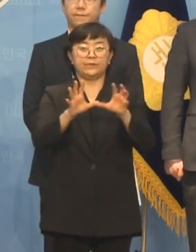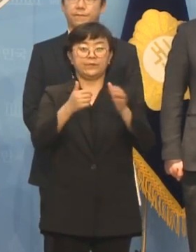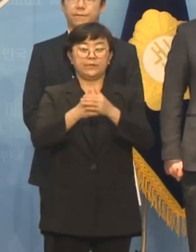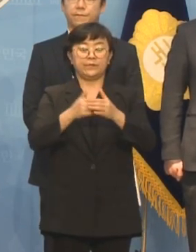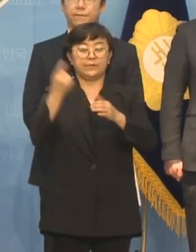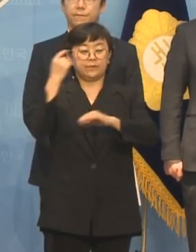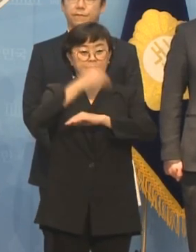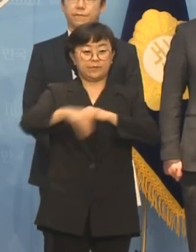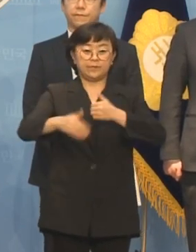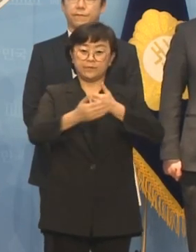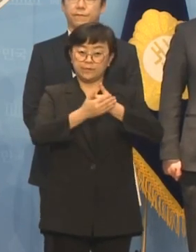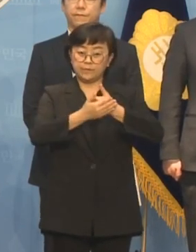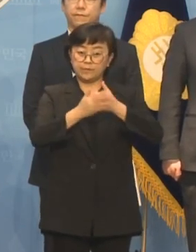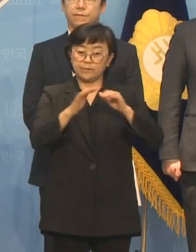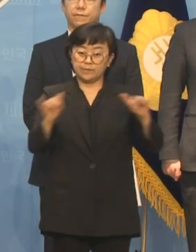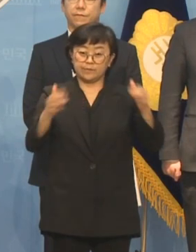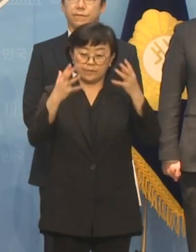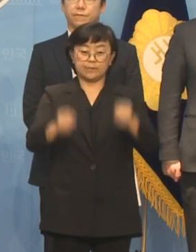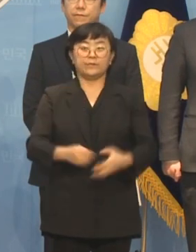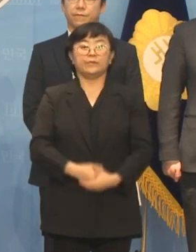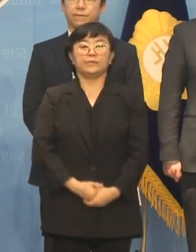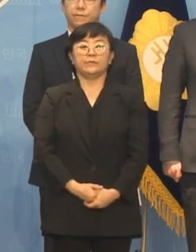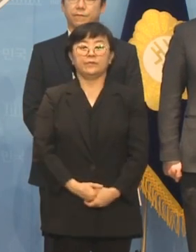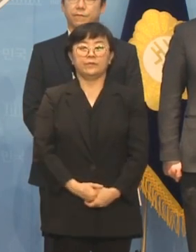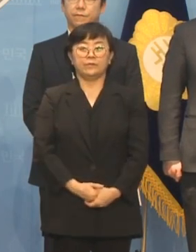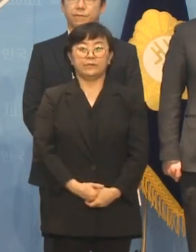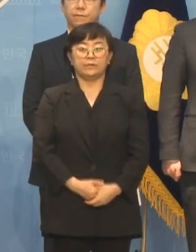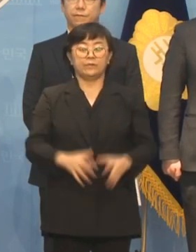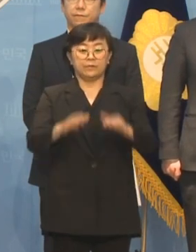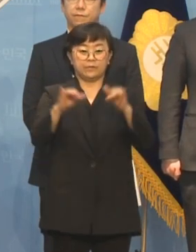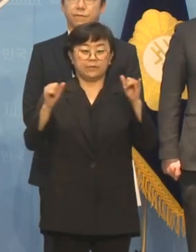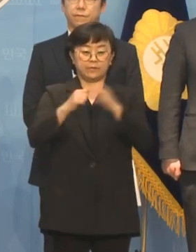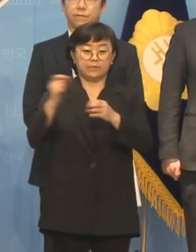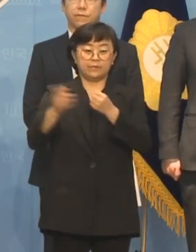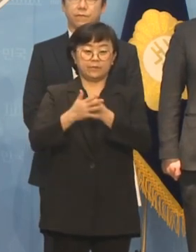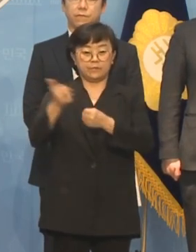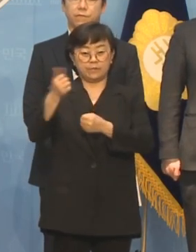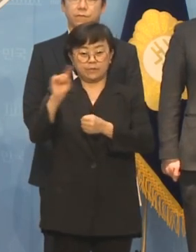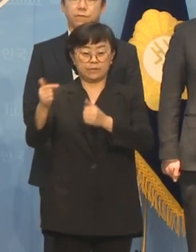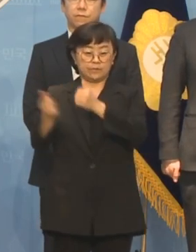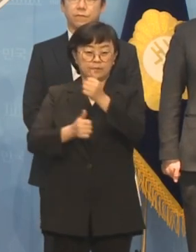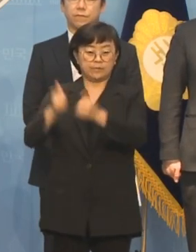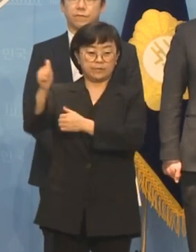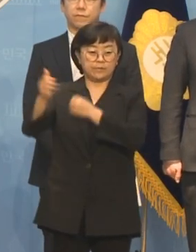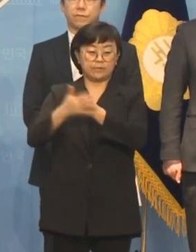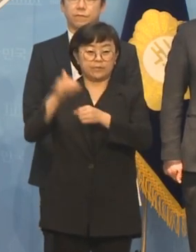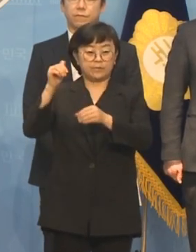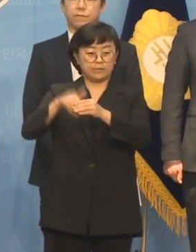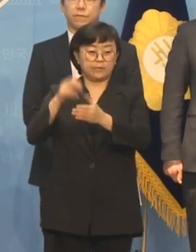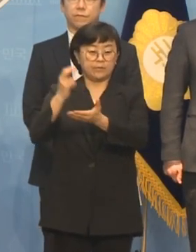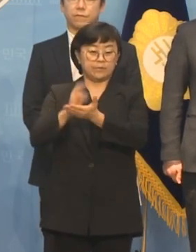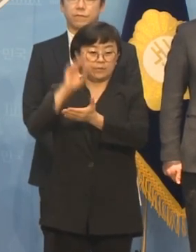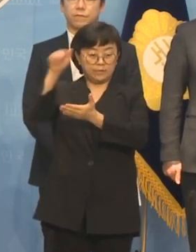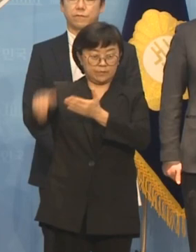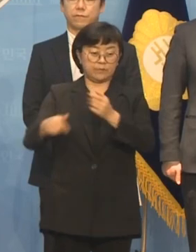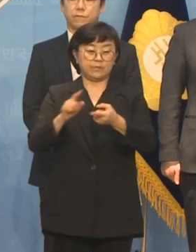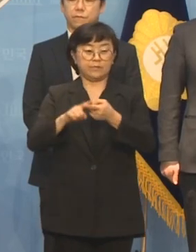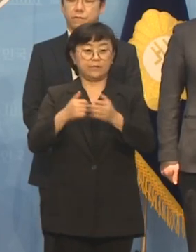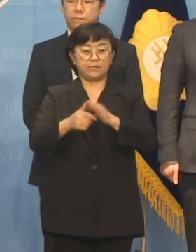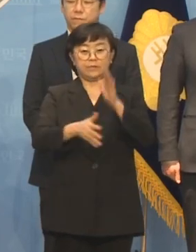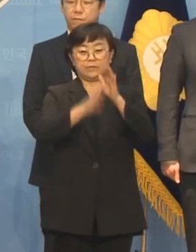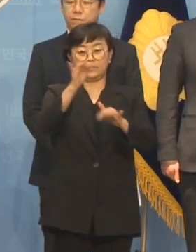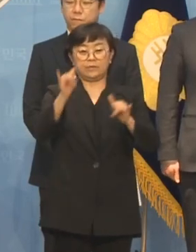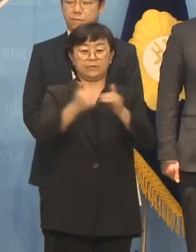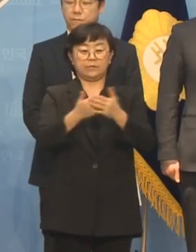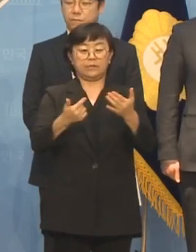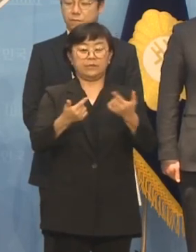구상에 호응해주시는 분들이 많습니다. 국민의힘과 한동훈 비대위원장의 선거제도 퇴행 공세에